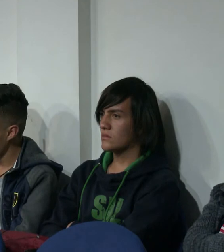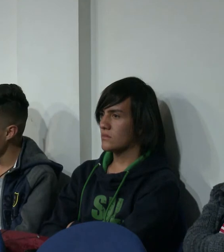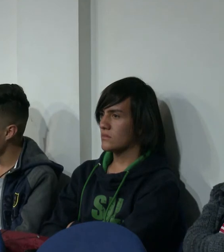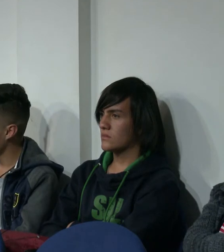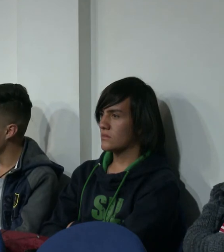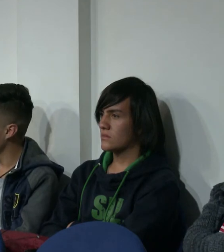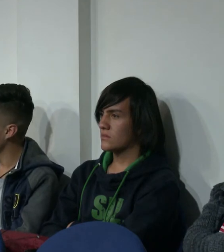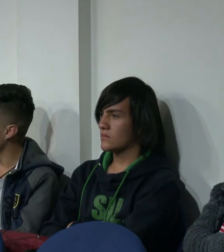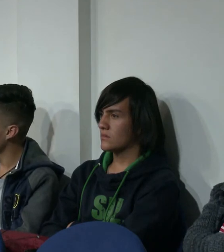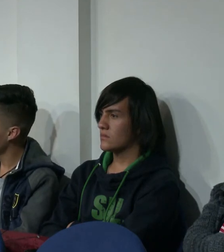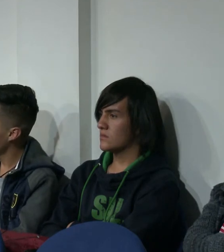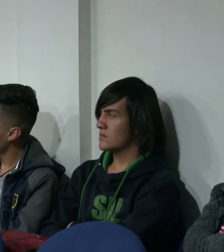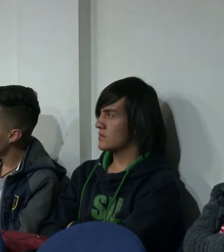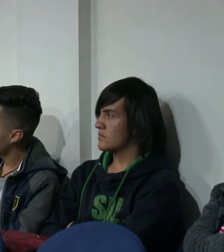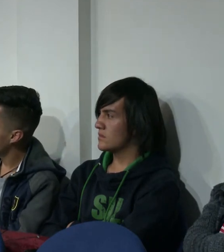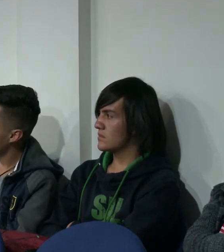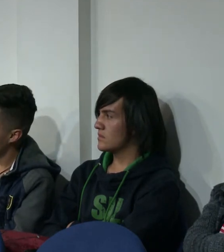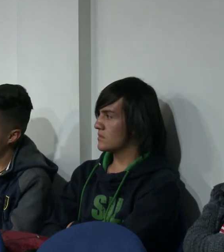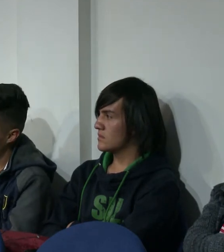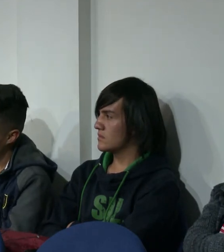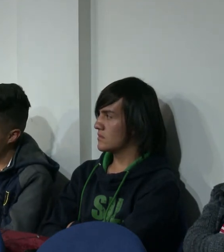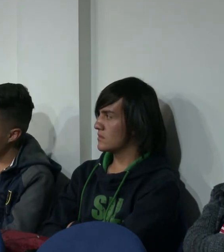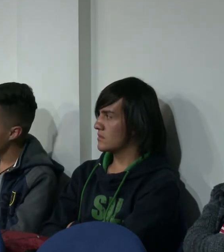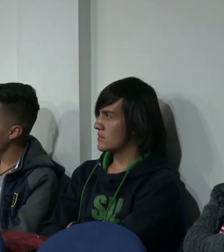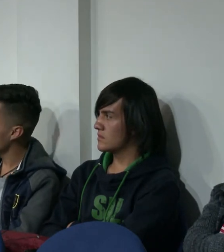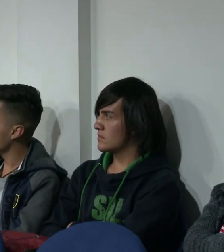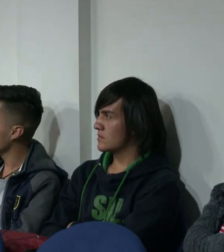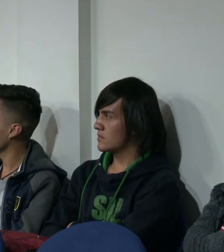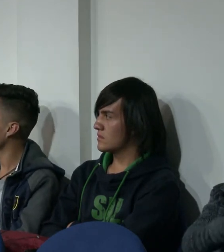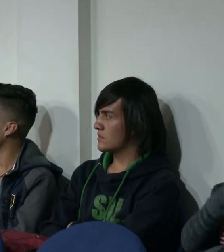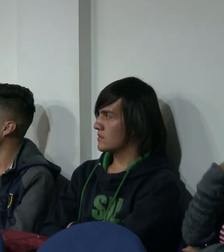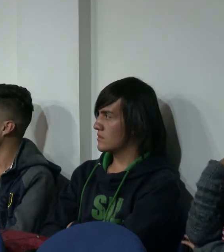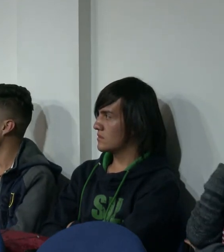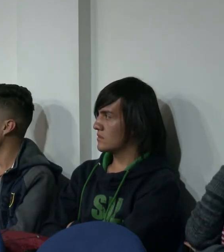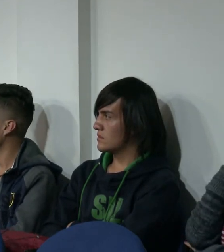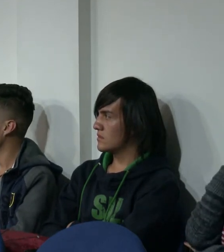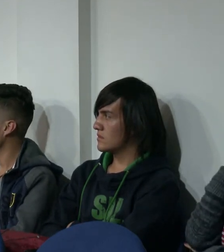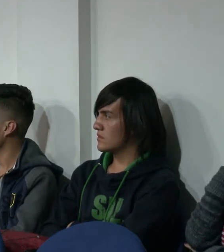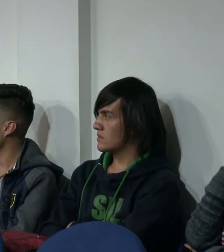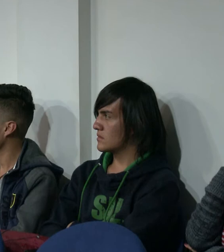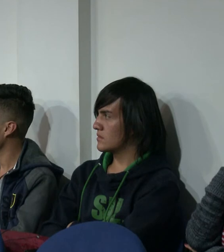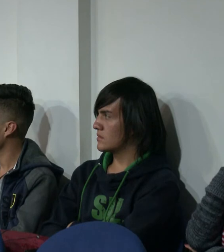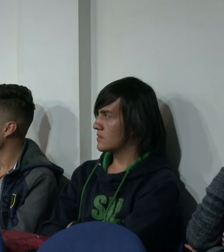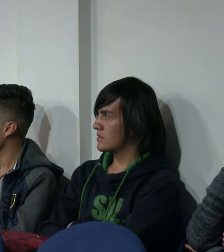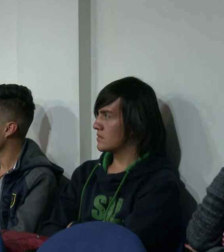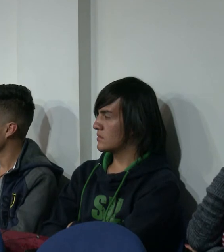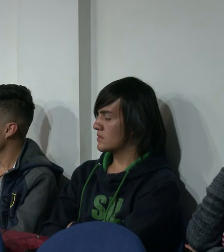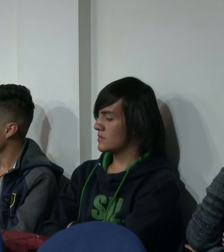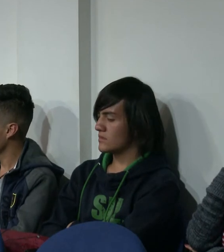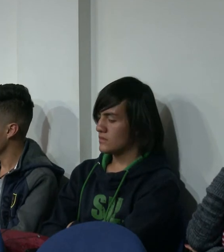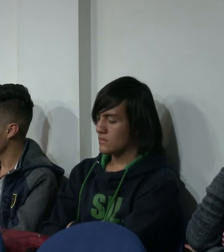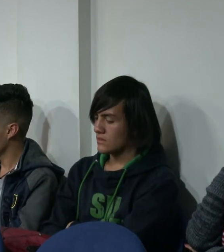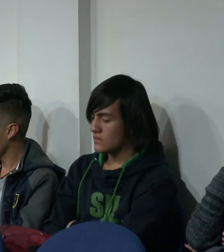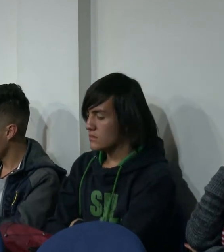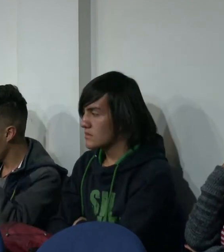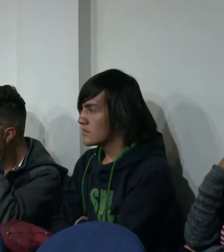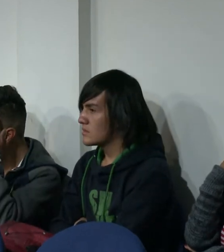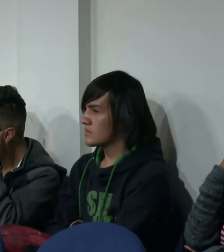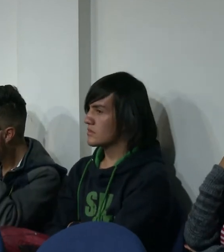Bueno, con respecto a la pregunta, no consideramos que se haya obviado, porque digamos que allá los funcionarios como